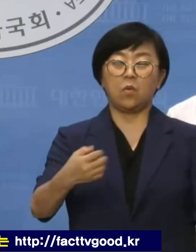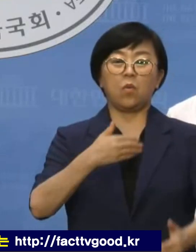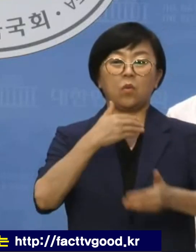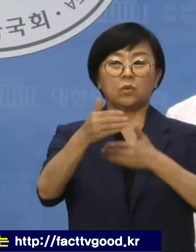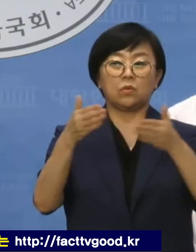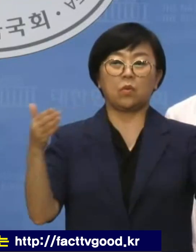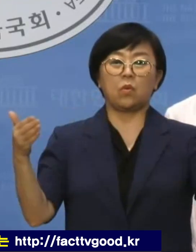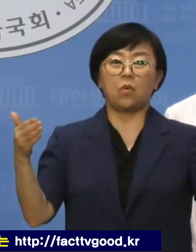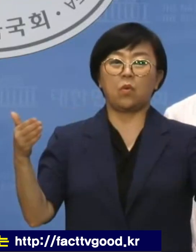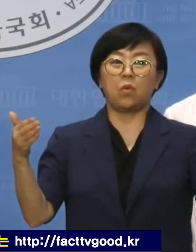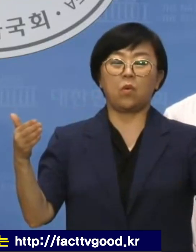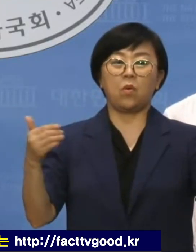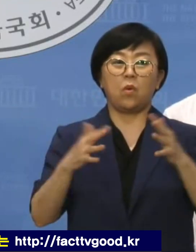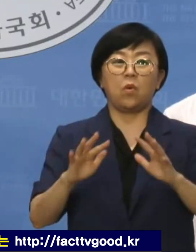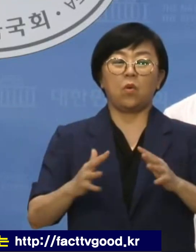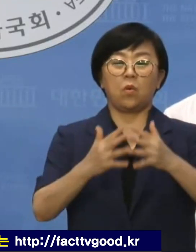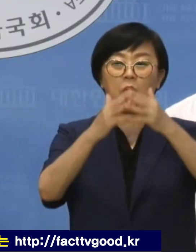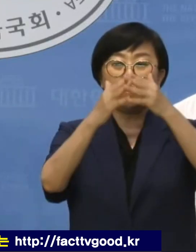고속도로